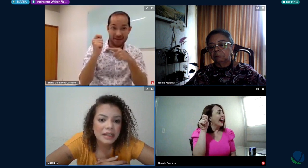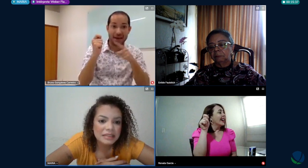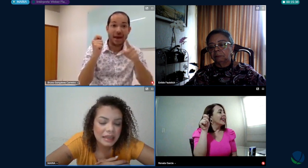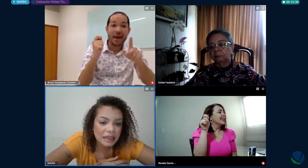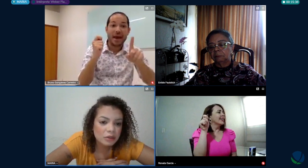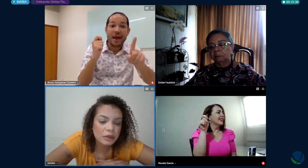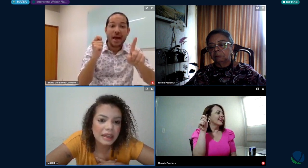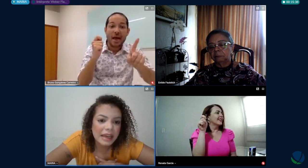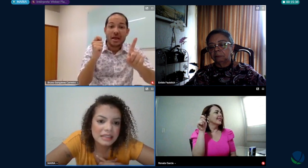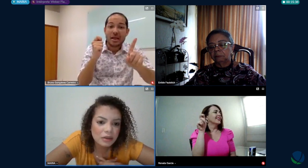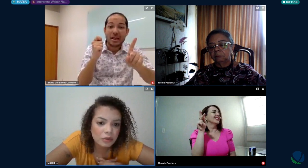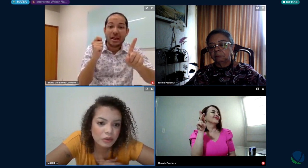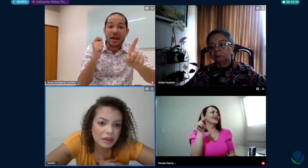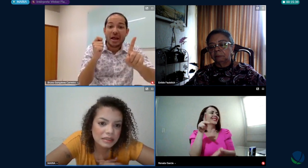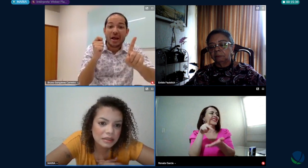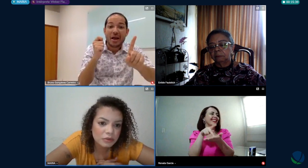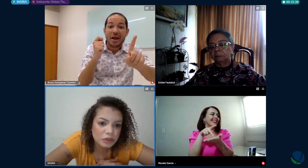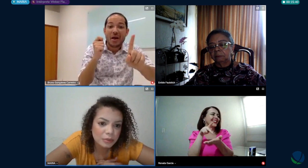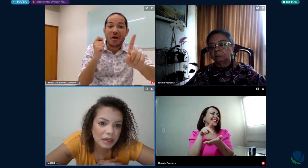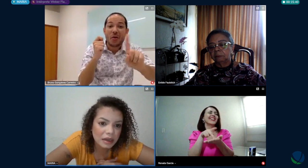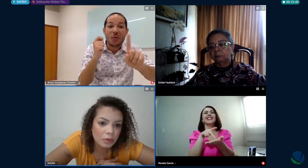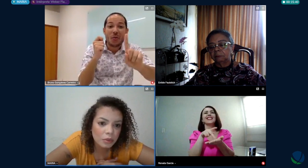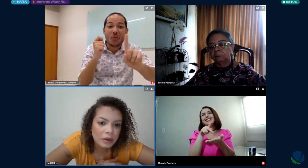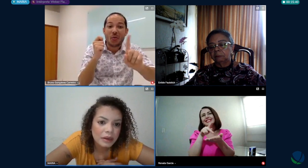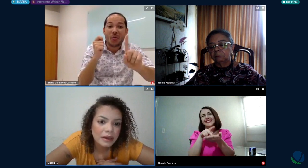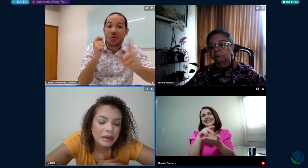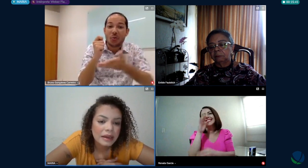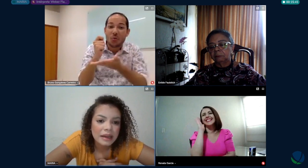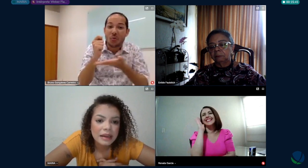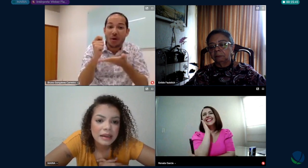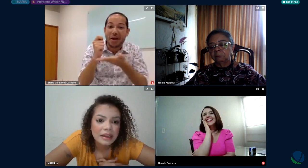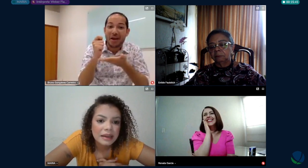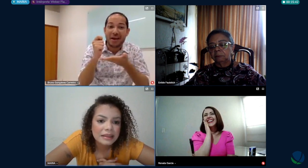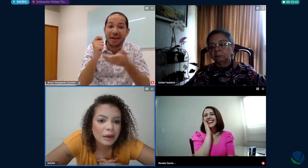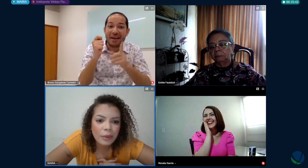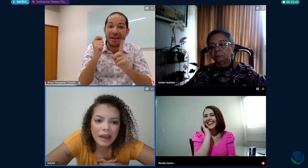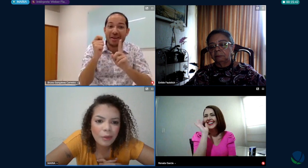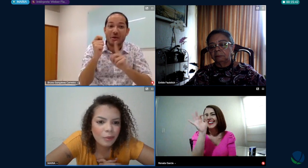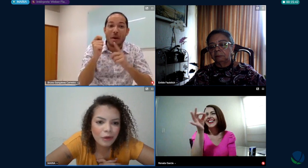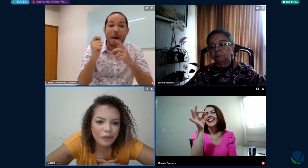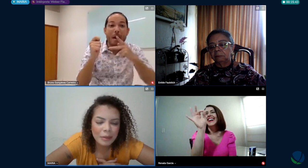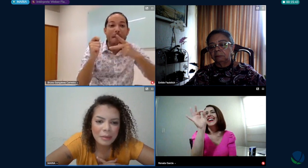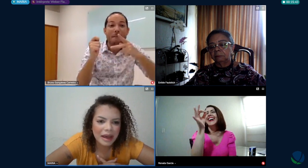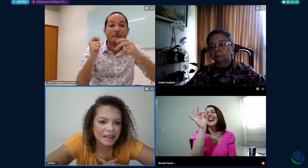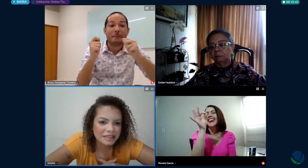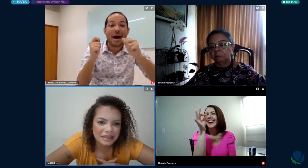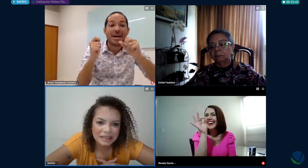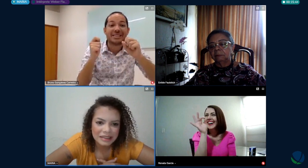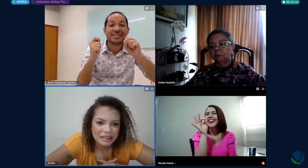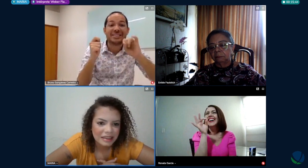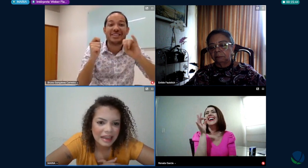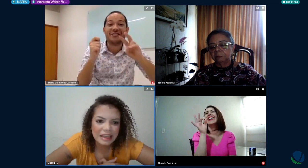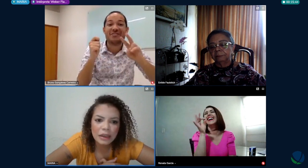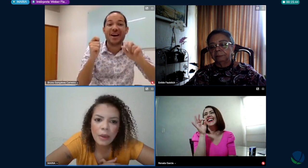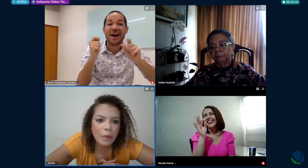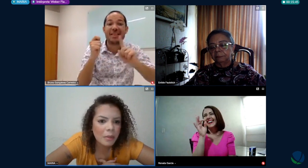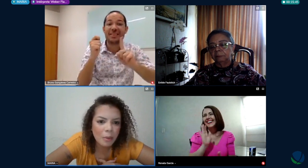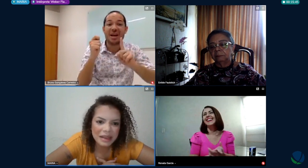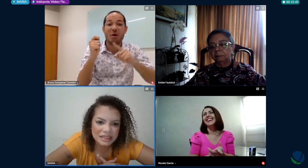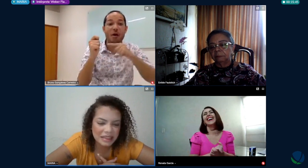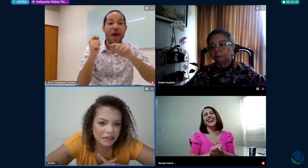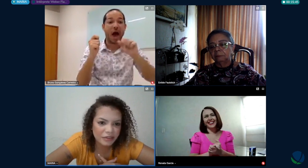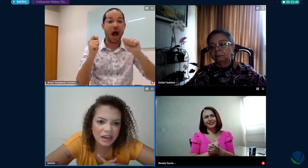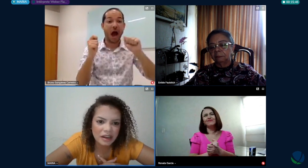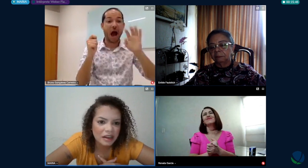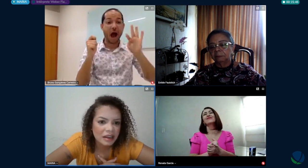Fica me parecendo que essa configuração de mão não é um morfema base. É verdade. Ela não é uma